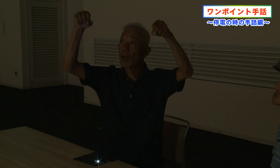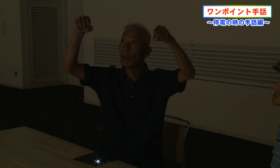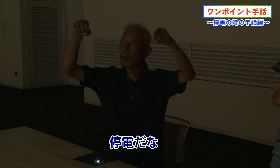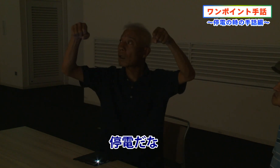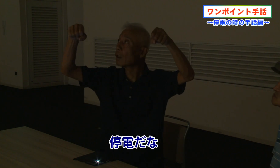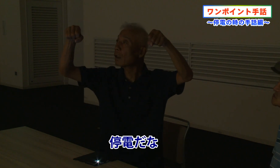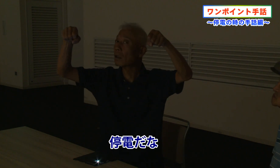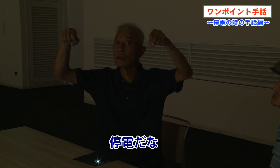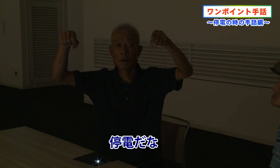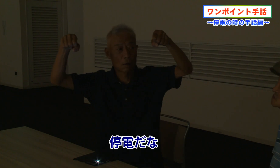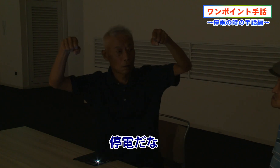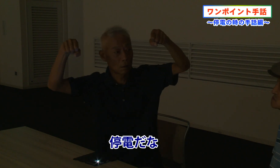停電だな。